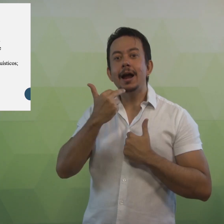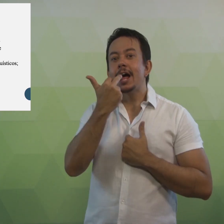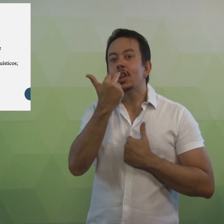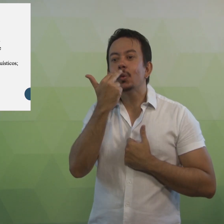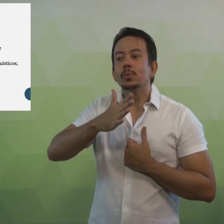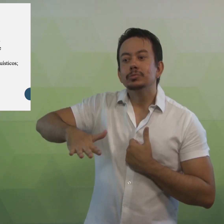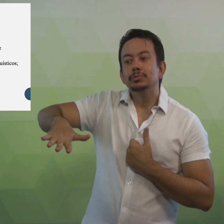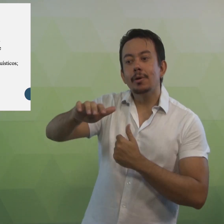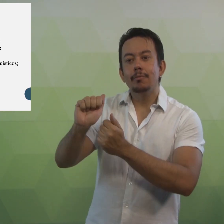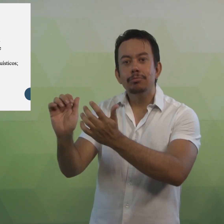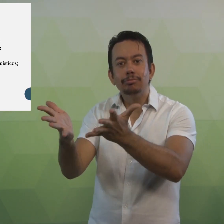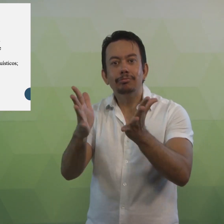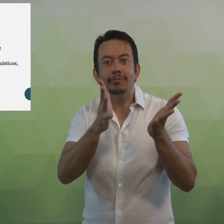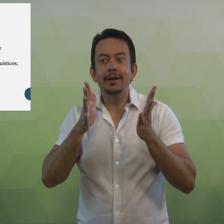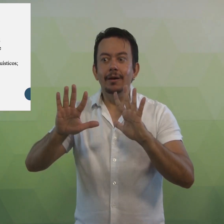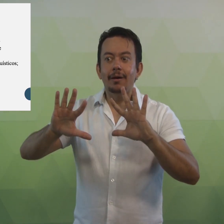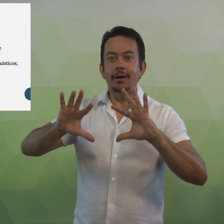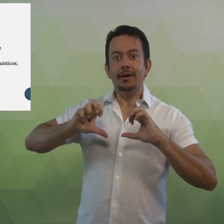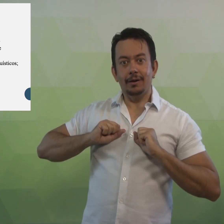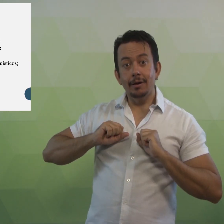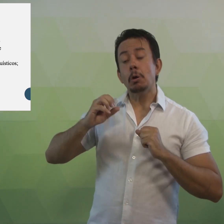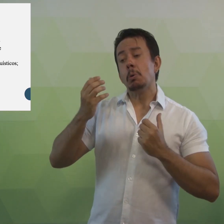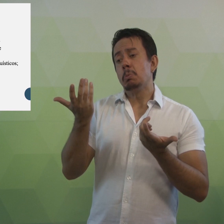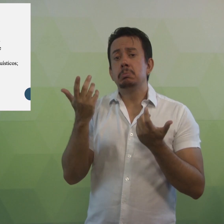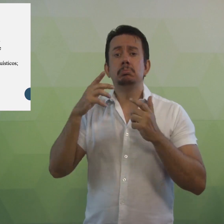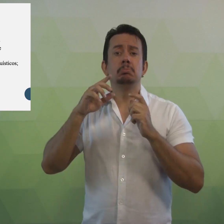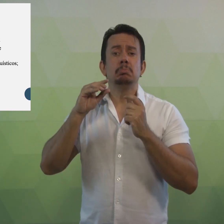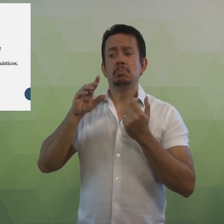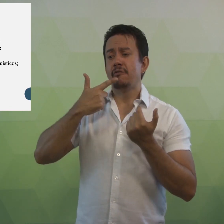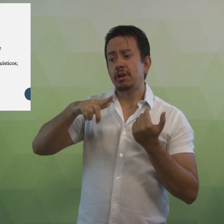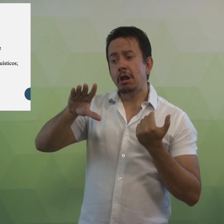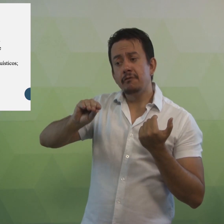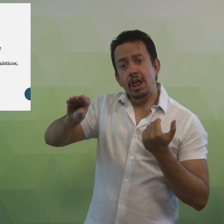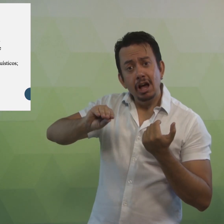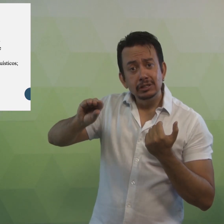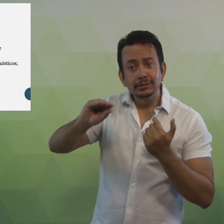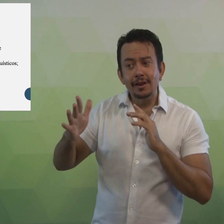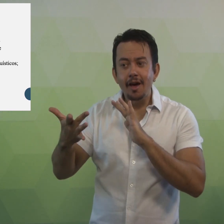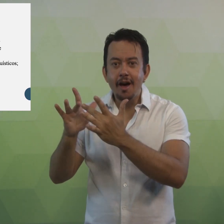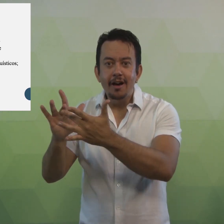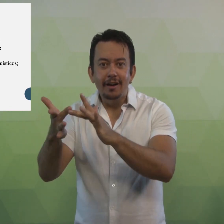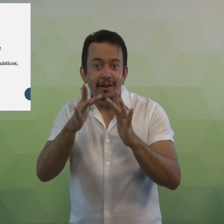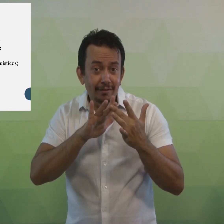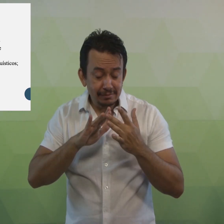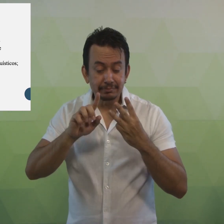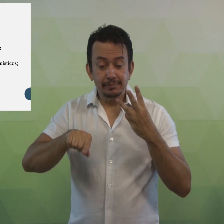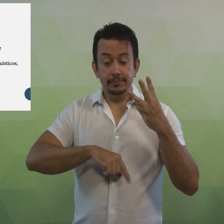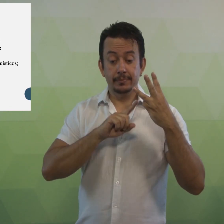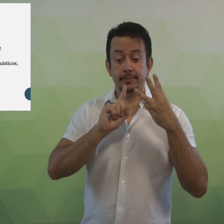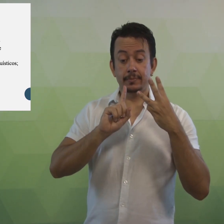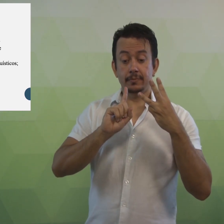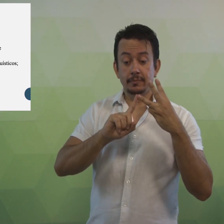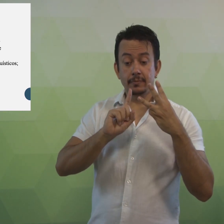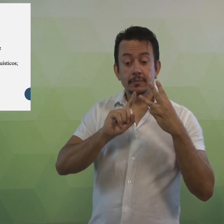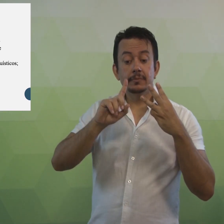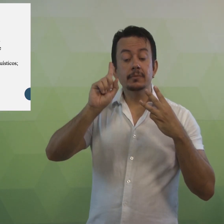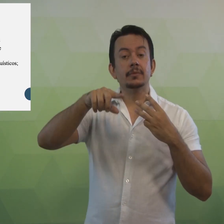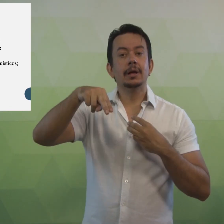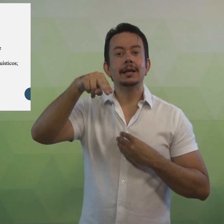Segundo, é a aquisição da linguagem, como que essa aquisição ela é efetivamente adquirida e